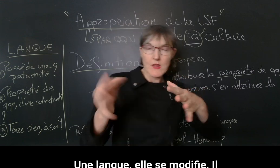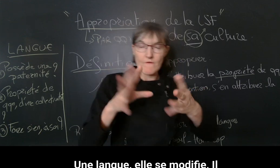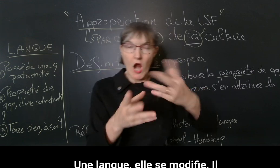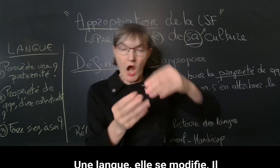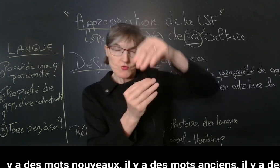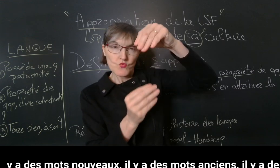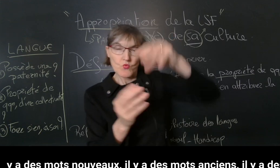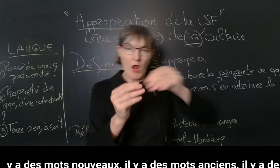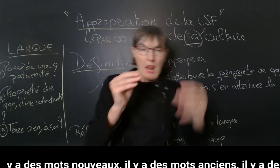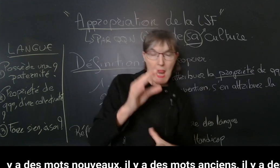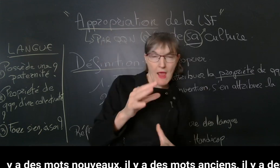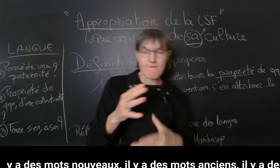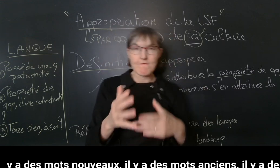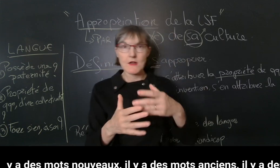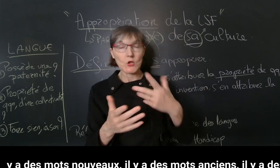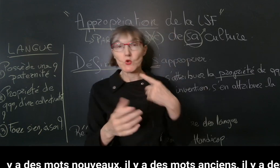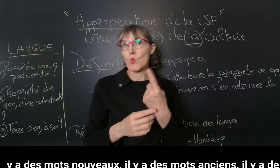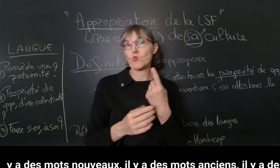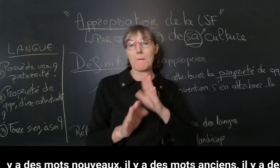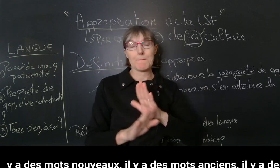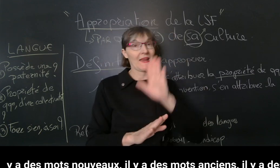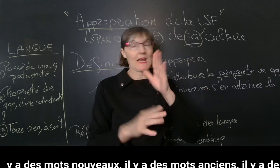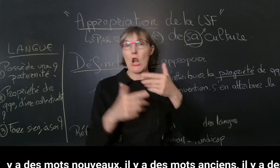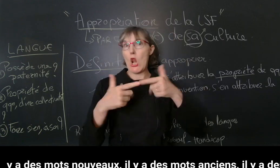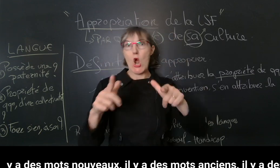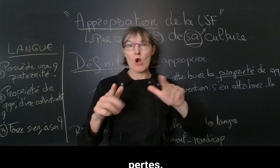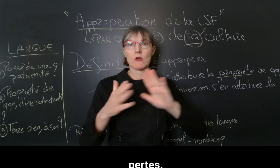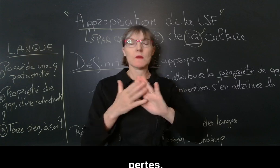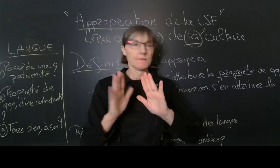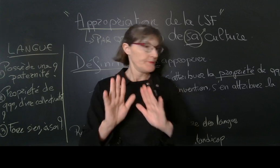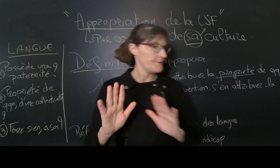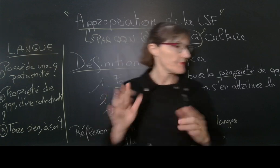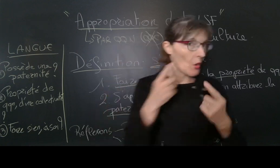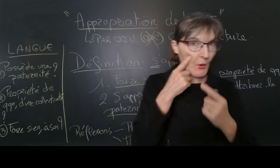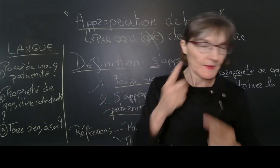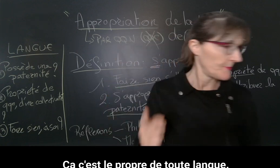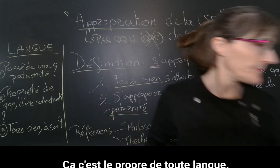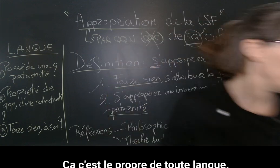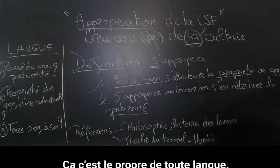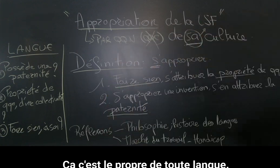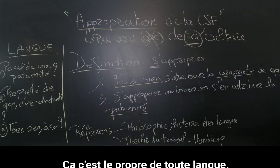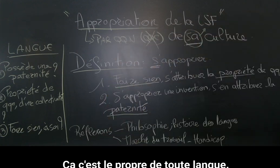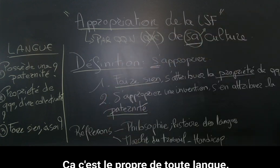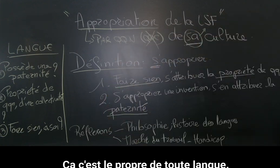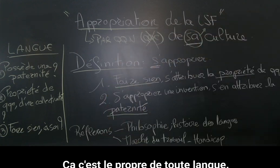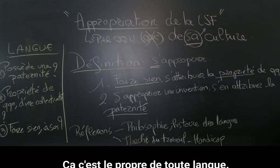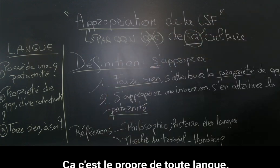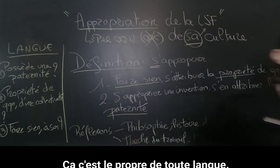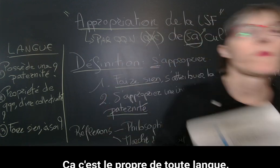il ya des mots nouveaux il ya des mots anciens il ya des pertes ça c'est le propre de toute langue